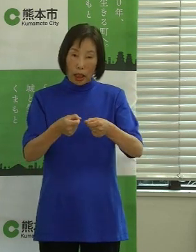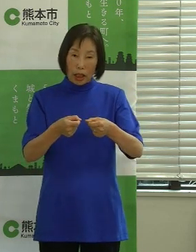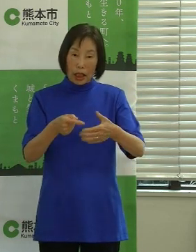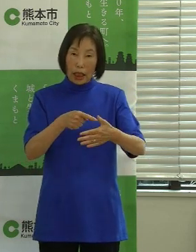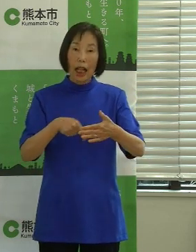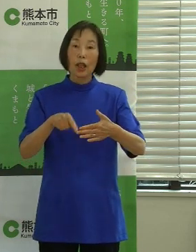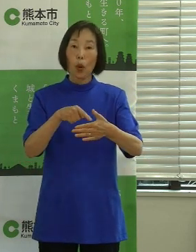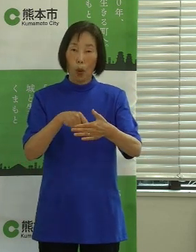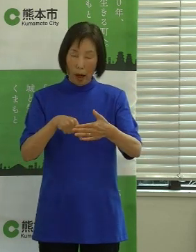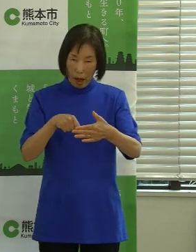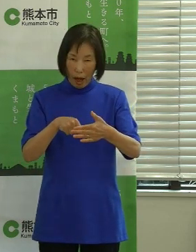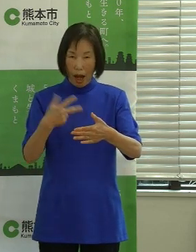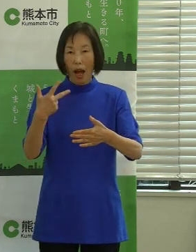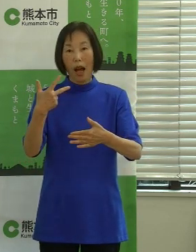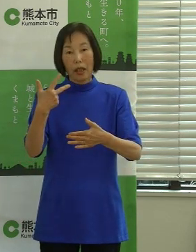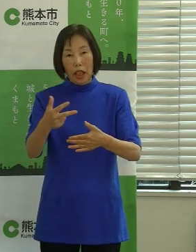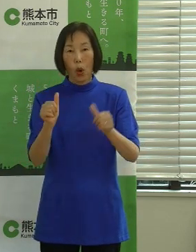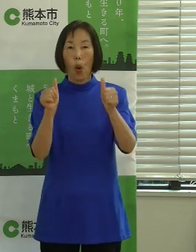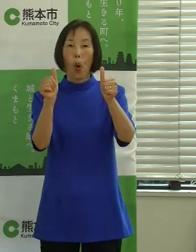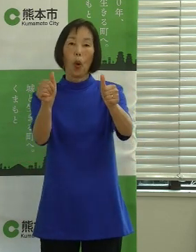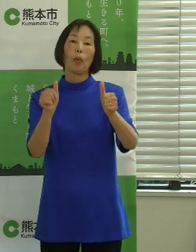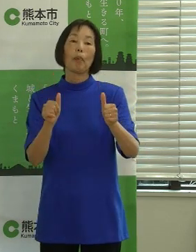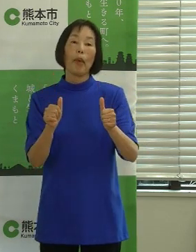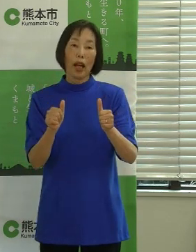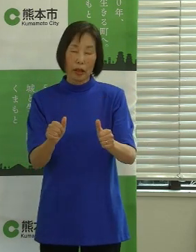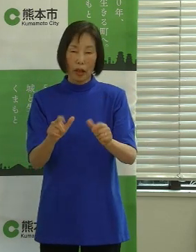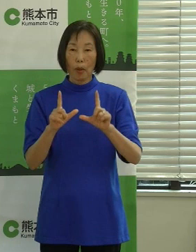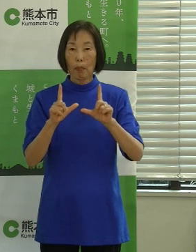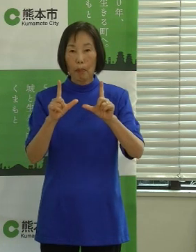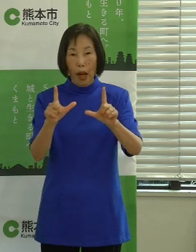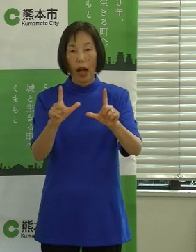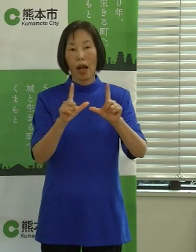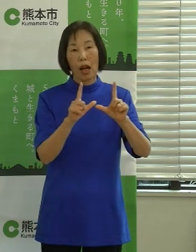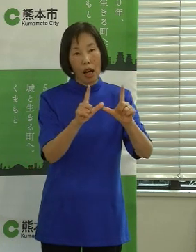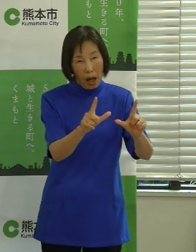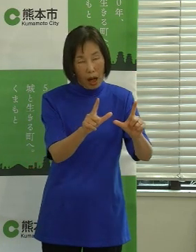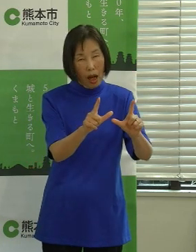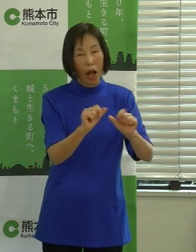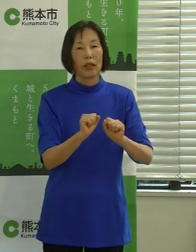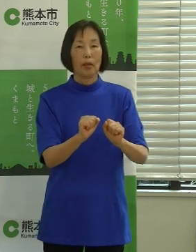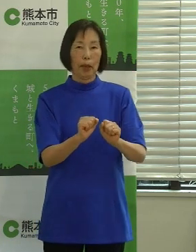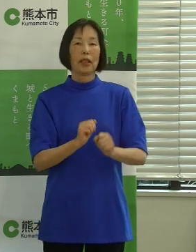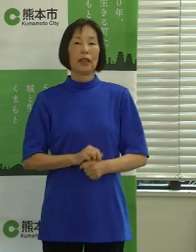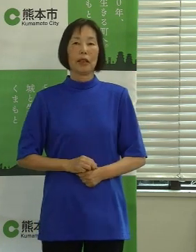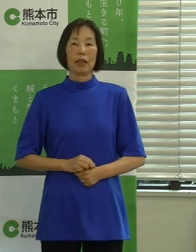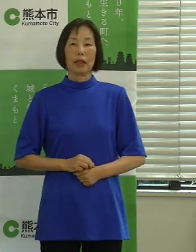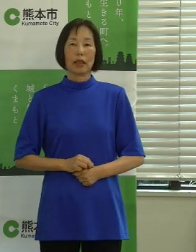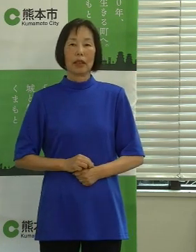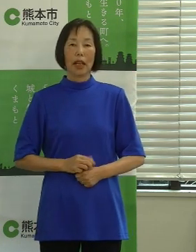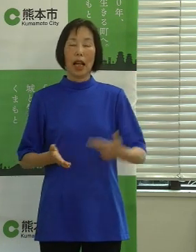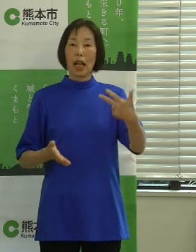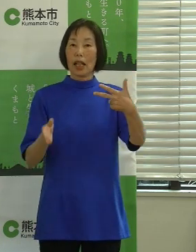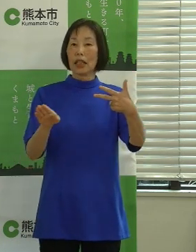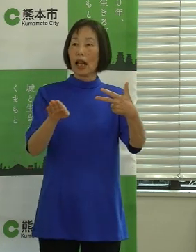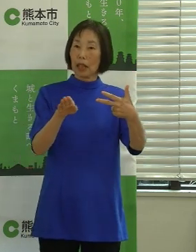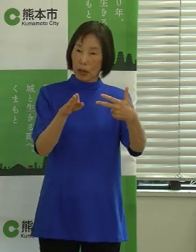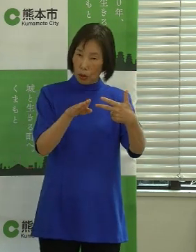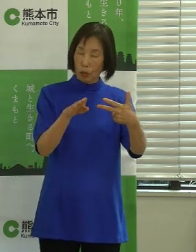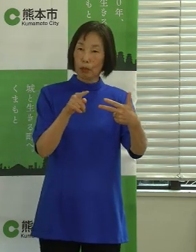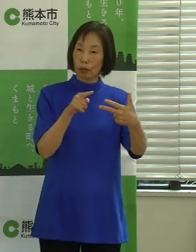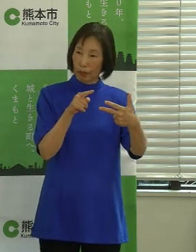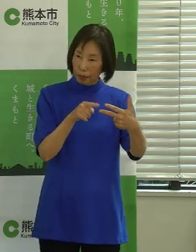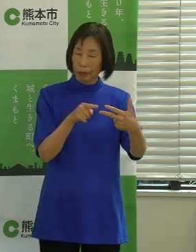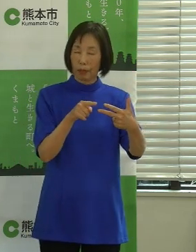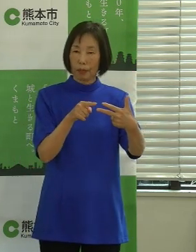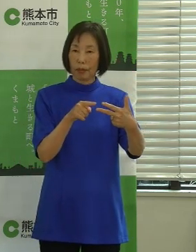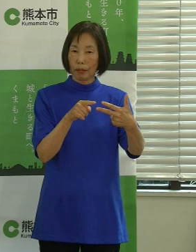は市のホームページ等で順次お知らせをいたしますが、この施設によってですね、そ